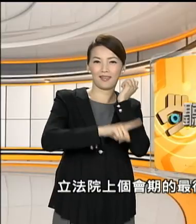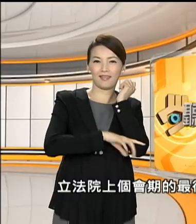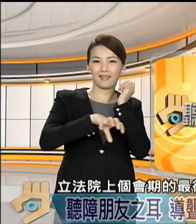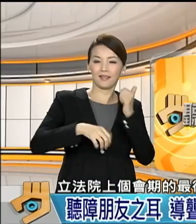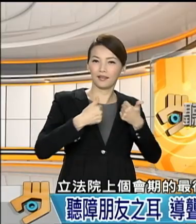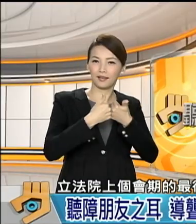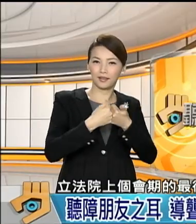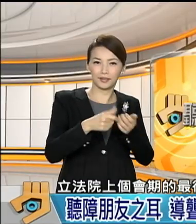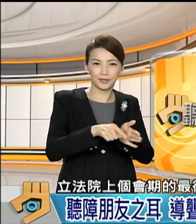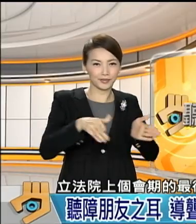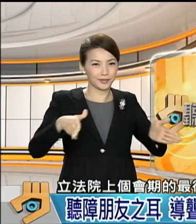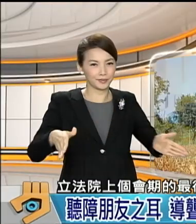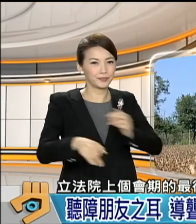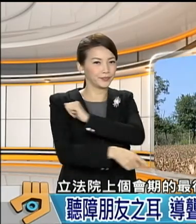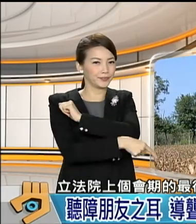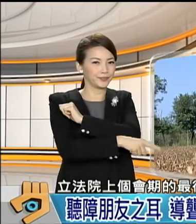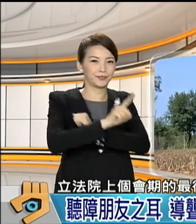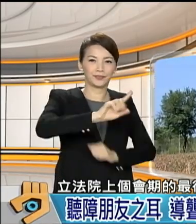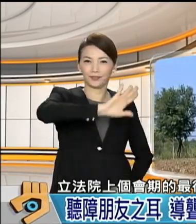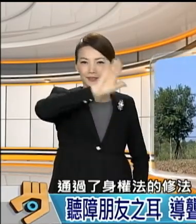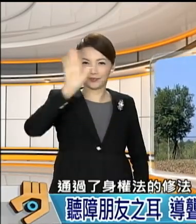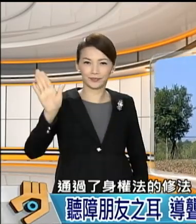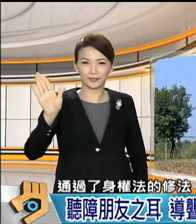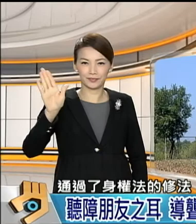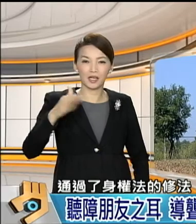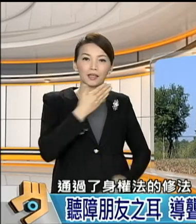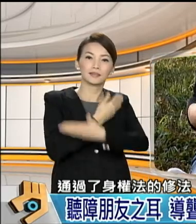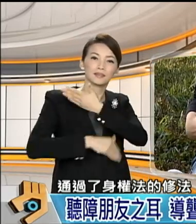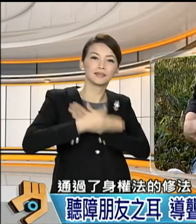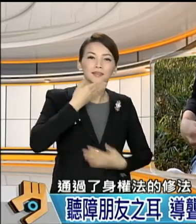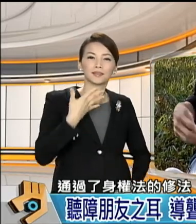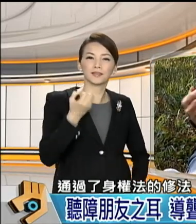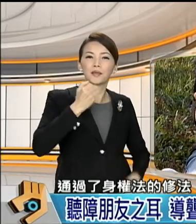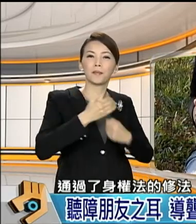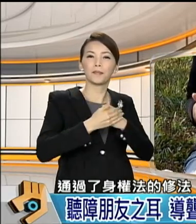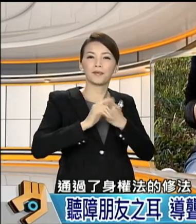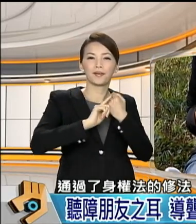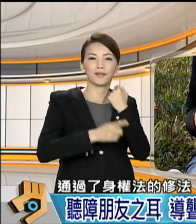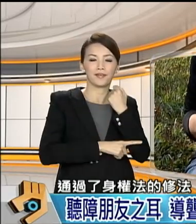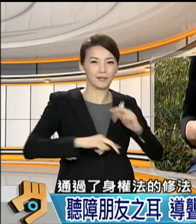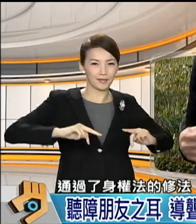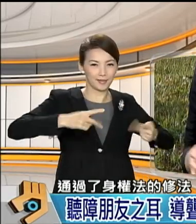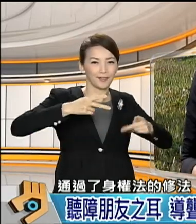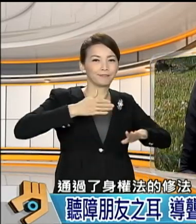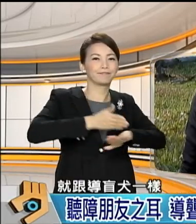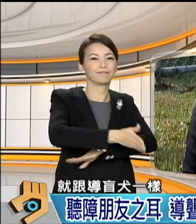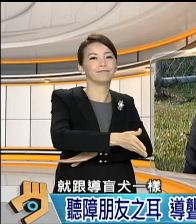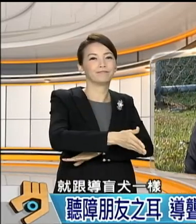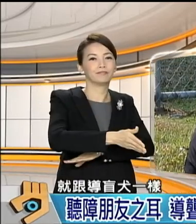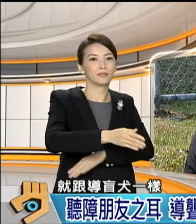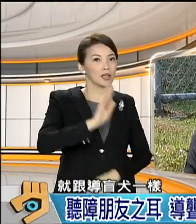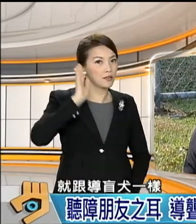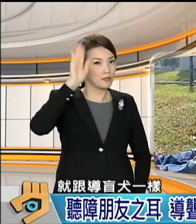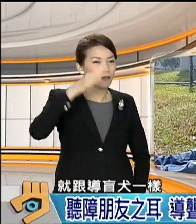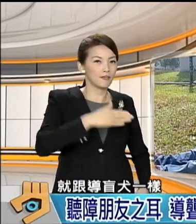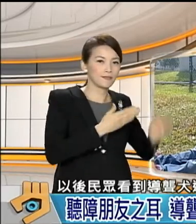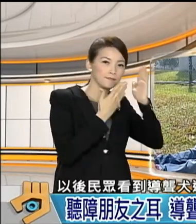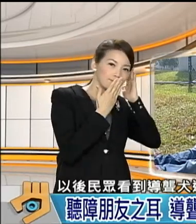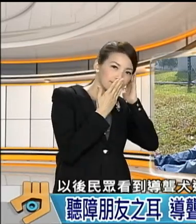法院上个会期的最后一天，通过了生犬法的修法，就跟导盲犬一样，以后民众看